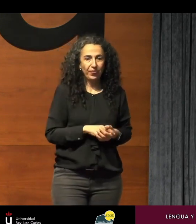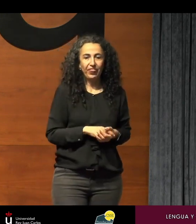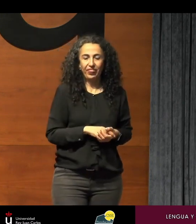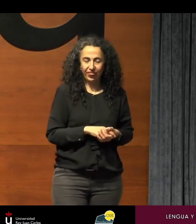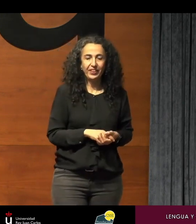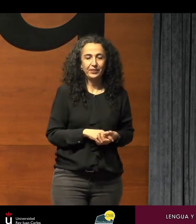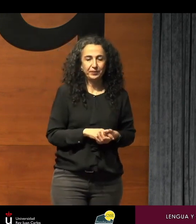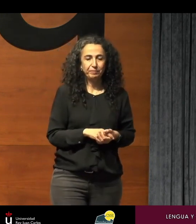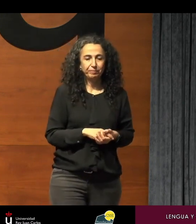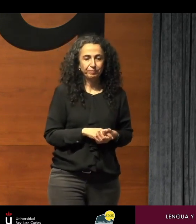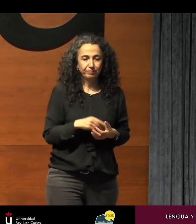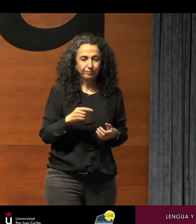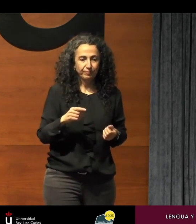nuevamente en Madrid,